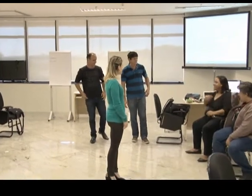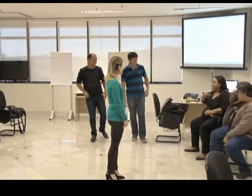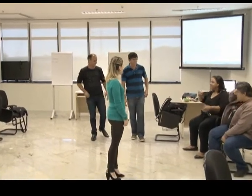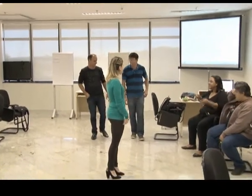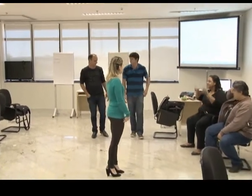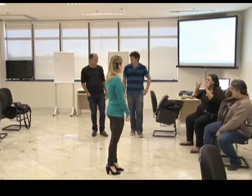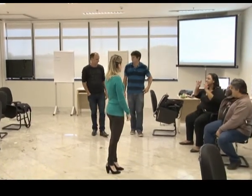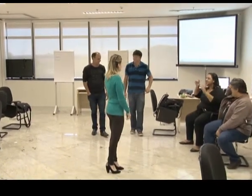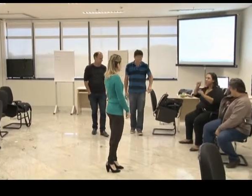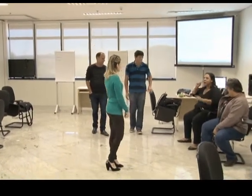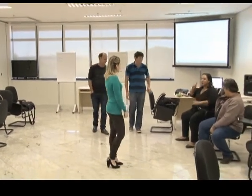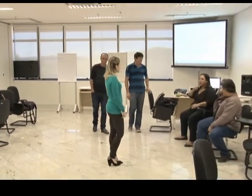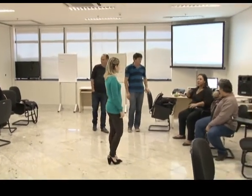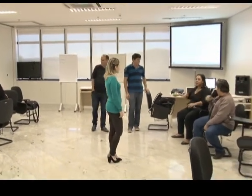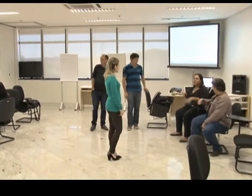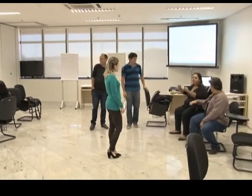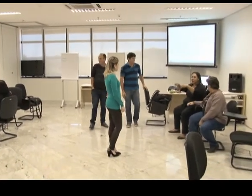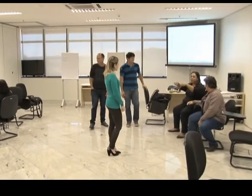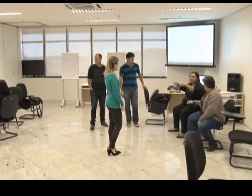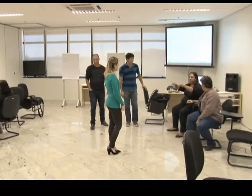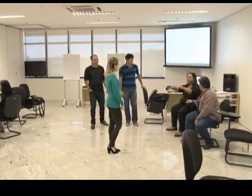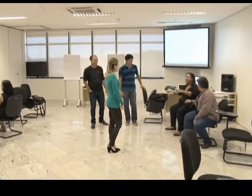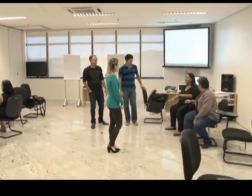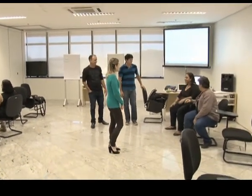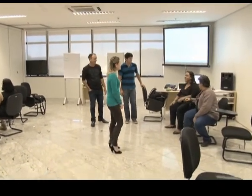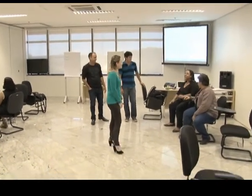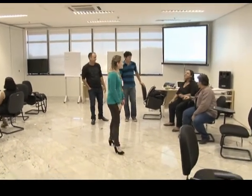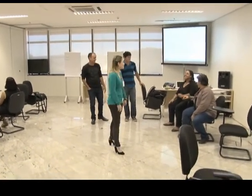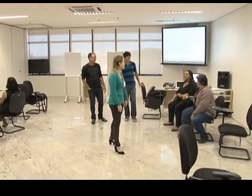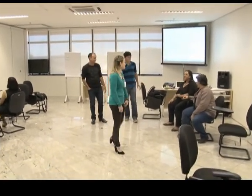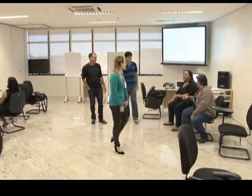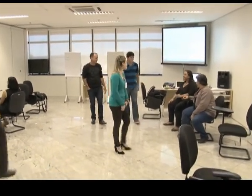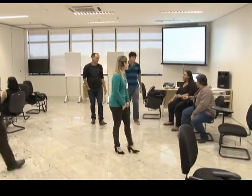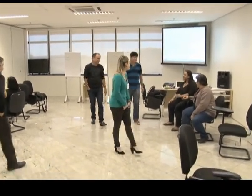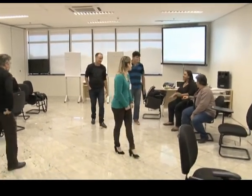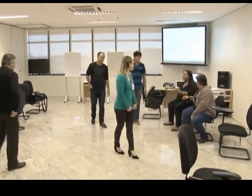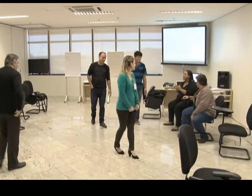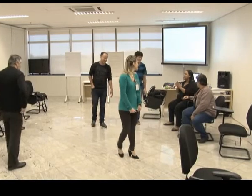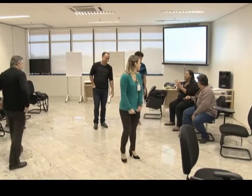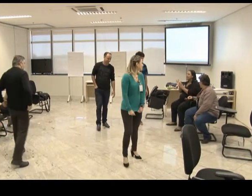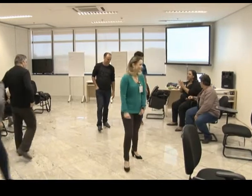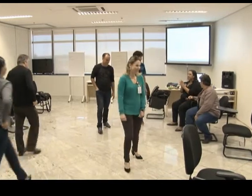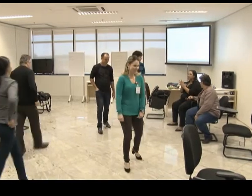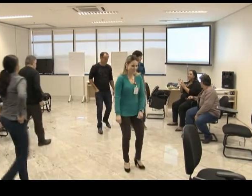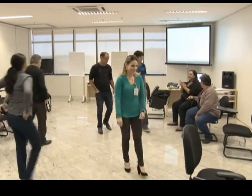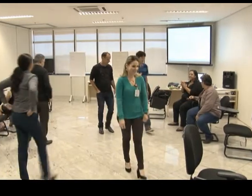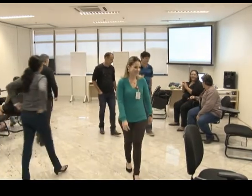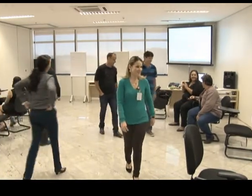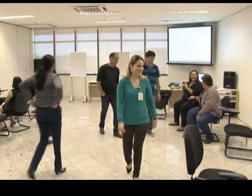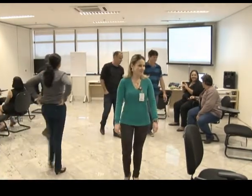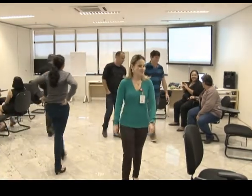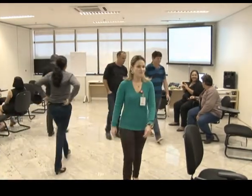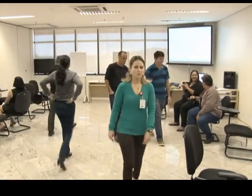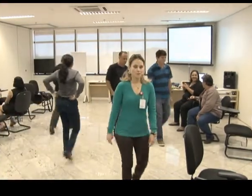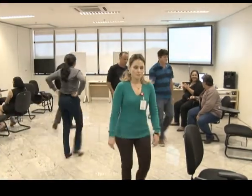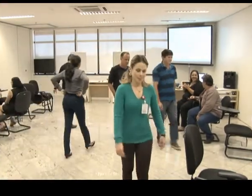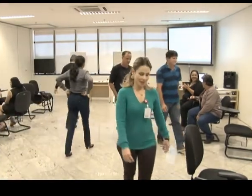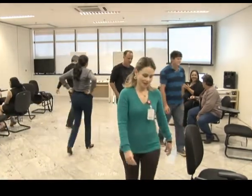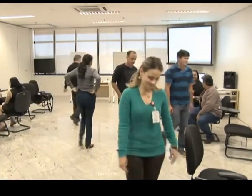Tinha um stand só com surdos no moto. Teve um stand só de surdos no Moto Capital. Eu nem sabia que estava tendo essa festa.